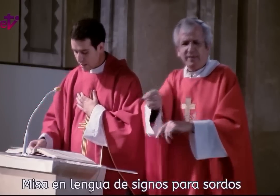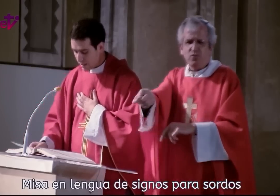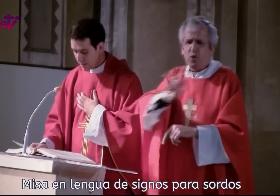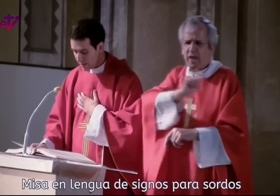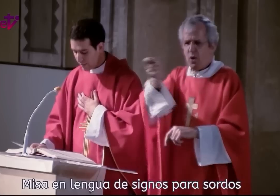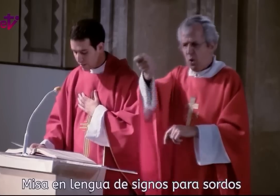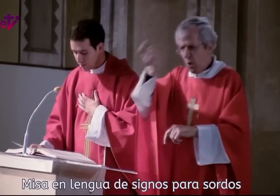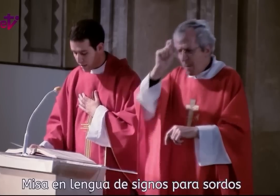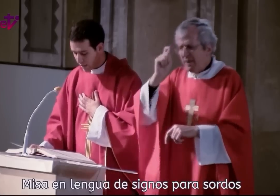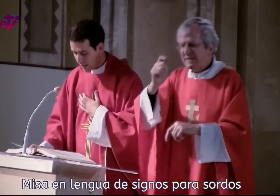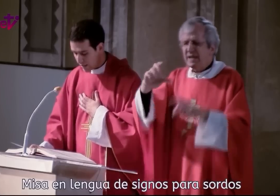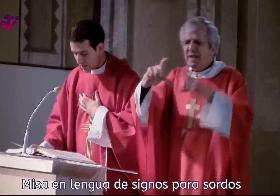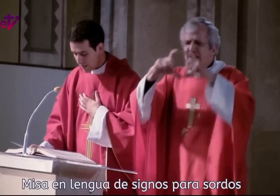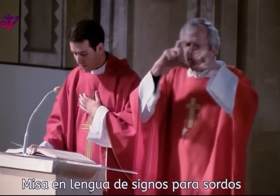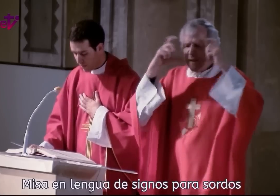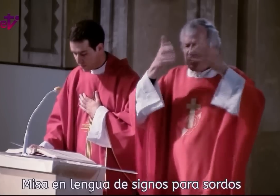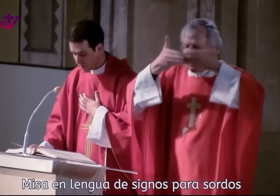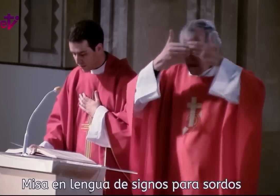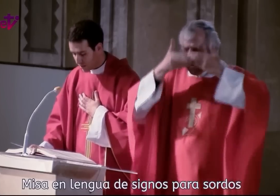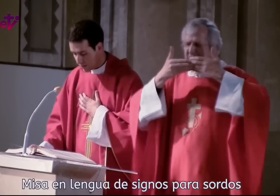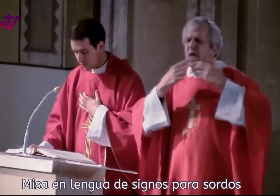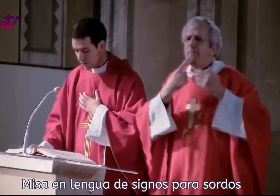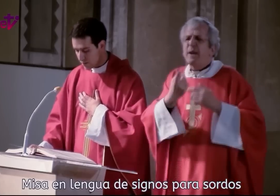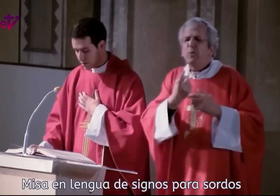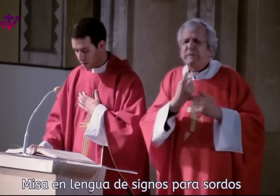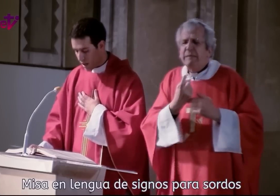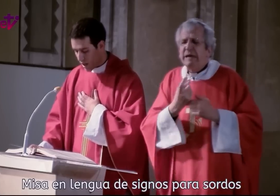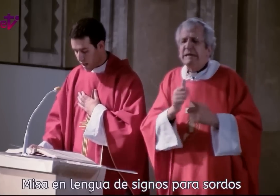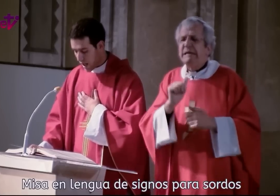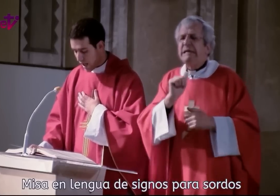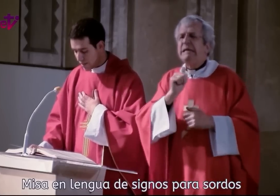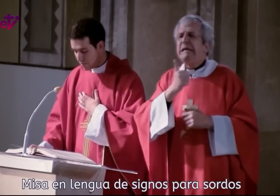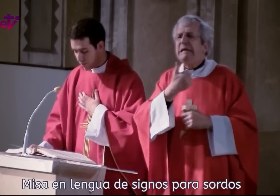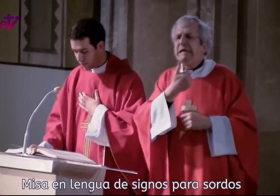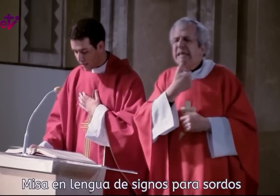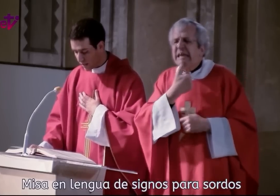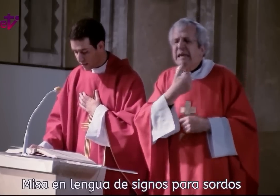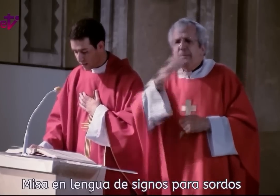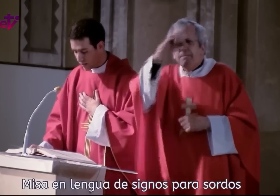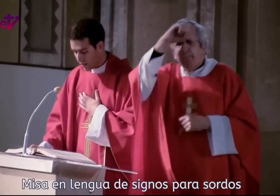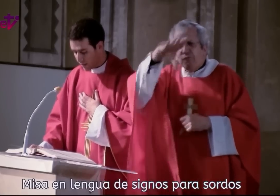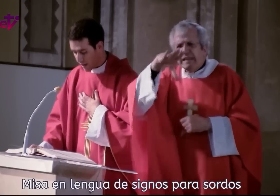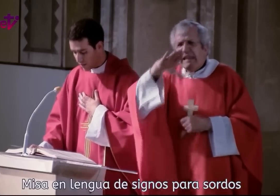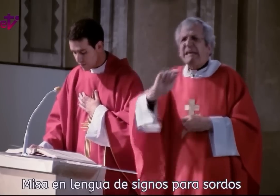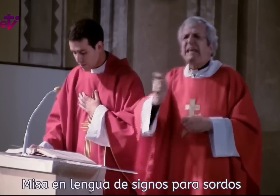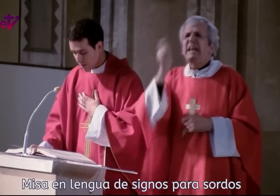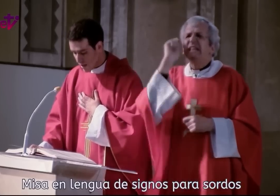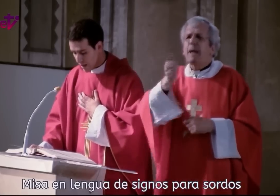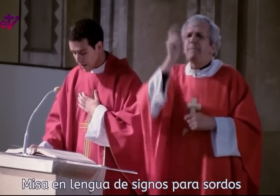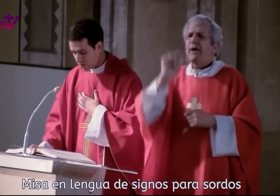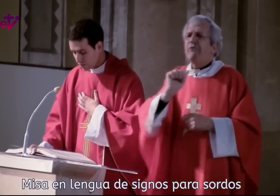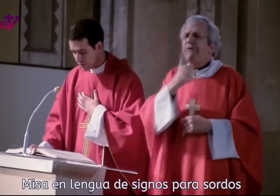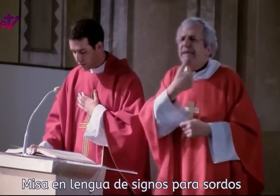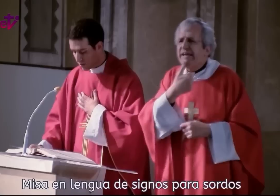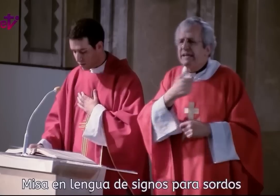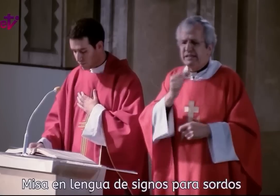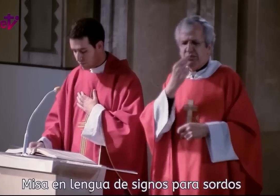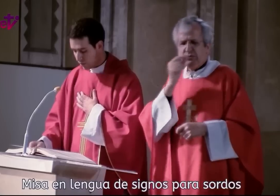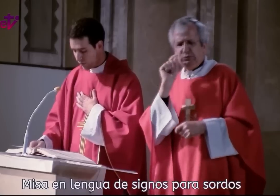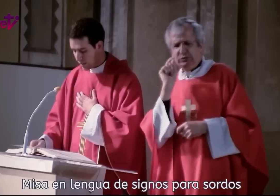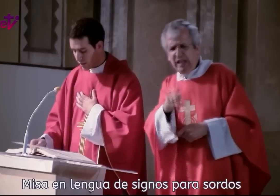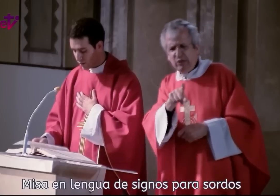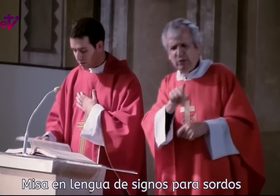golpes, y tapándole la cara, le preguntaban diciendo: haz de profeta, ¿quién te ha pegado? E